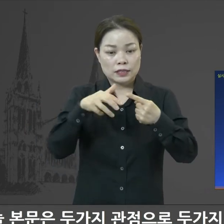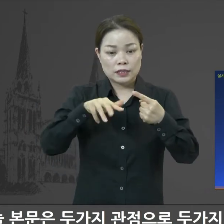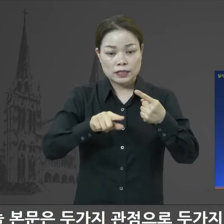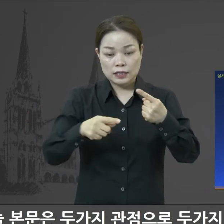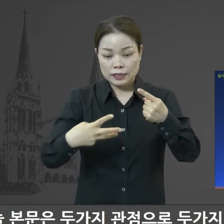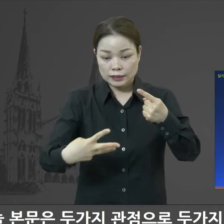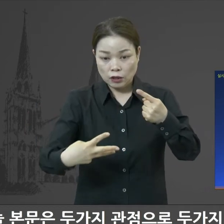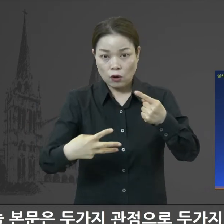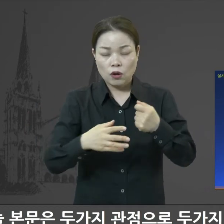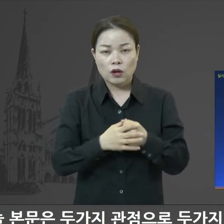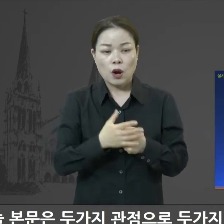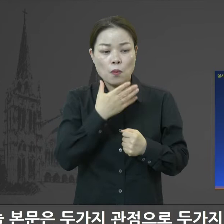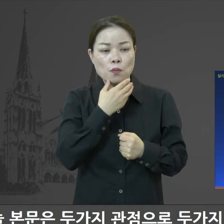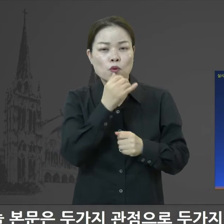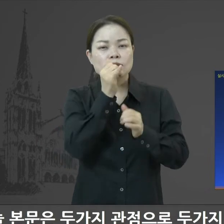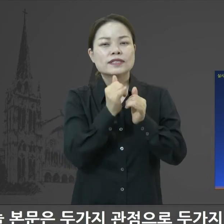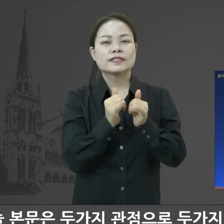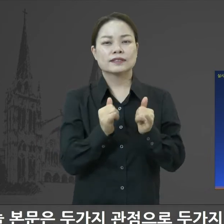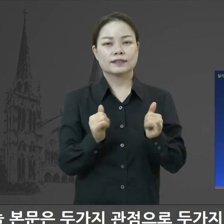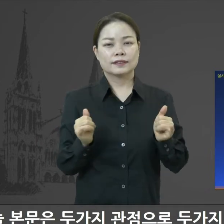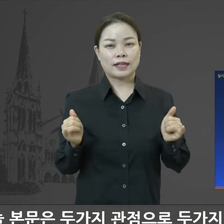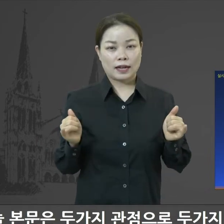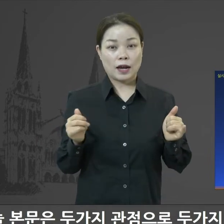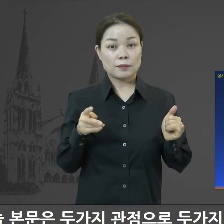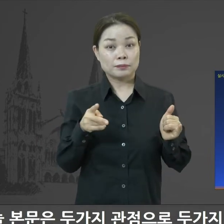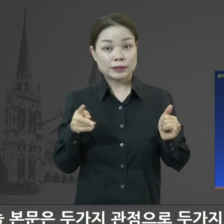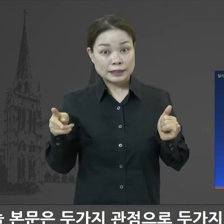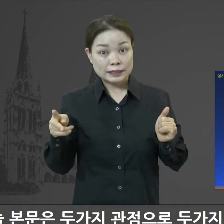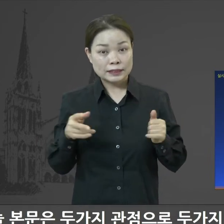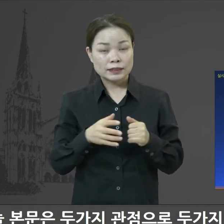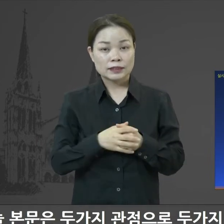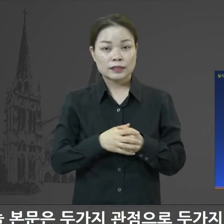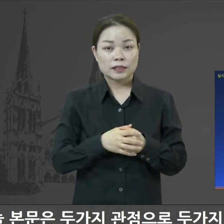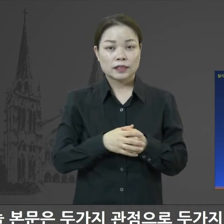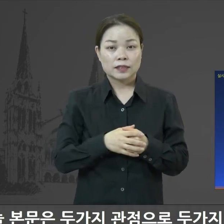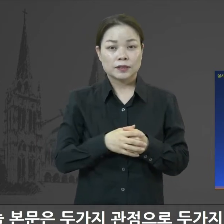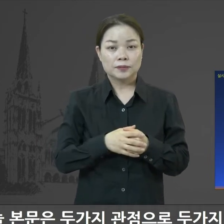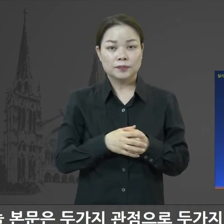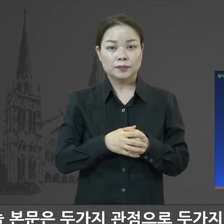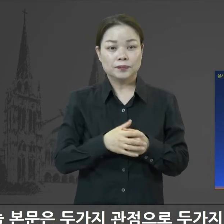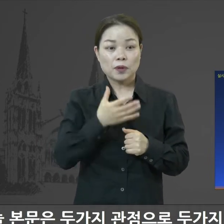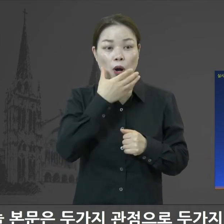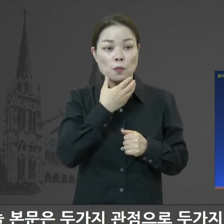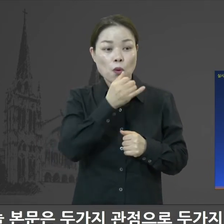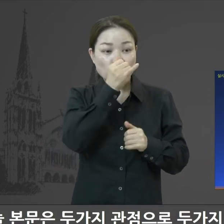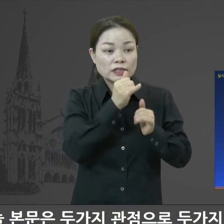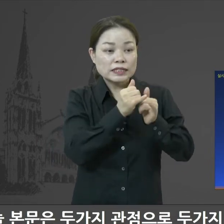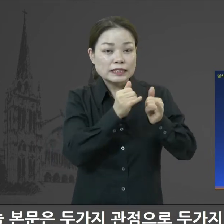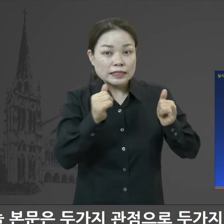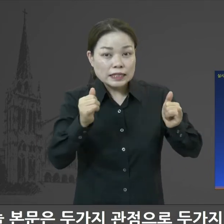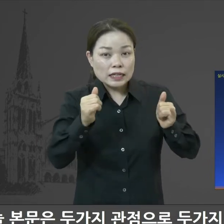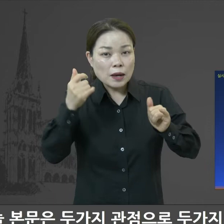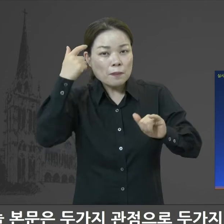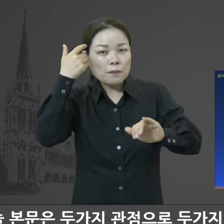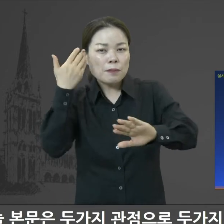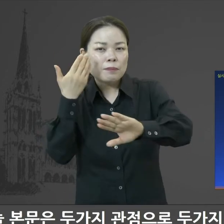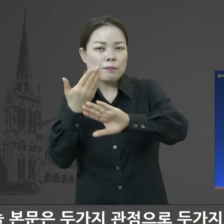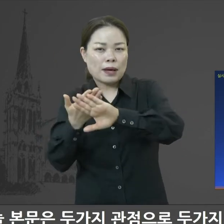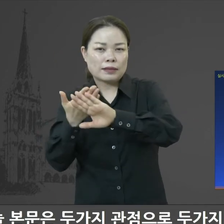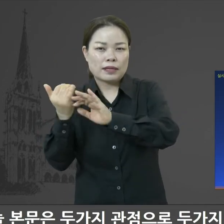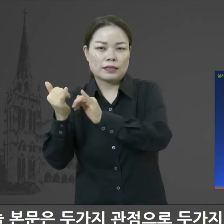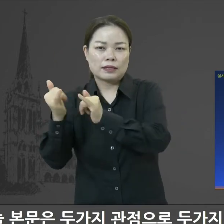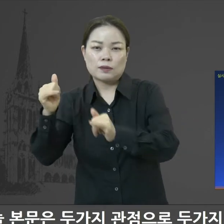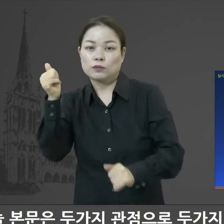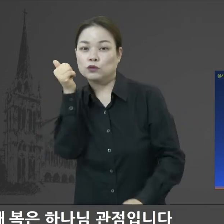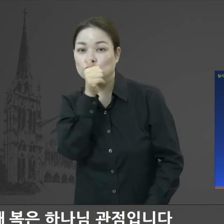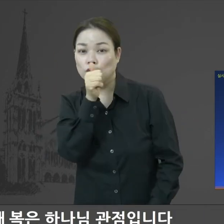1절에 보면 복 있는 사람은 이라고 던지면서 그 복 있는 사람에 반대되는 인물들을